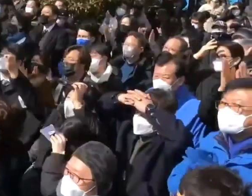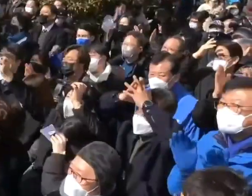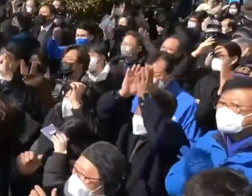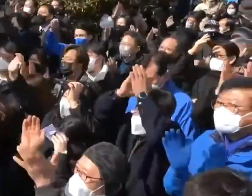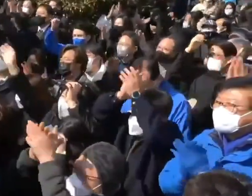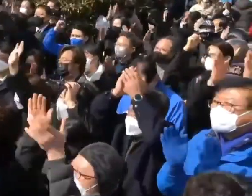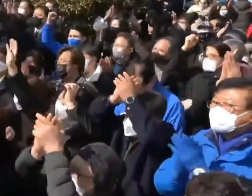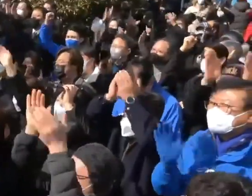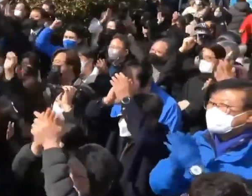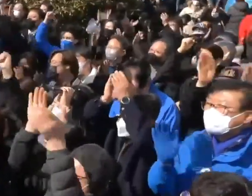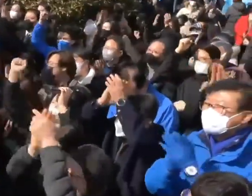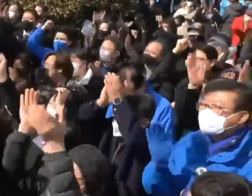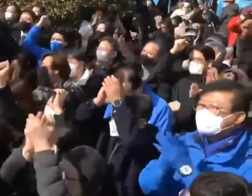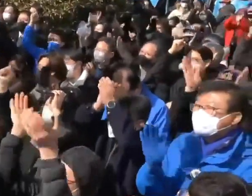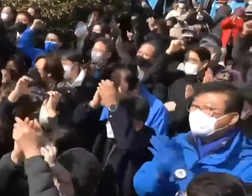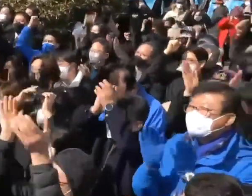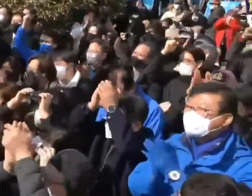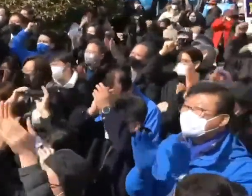여러분!